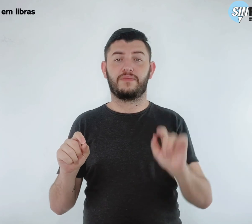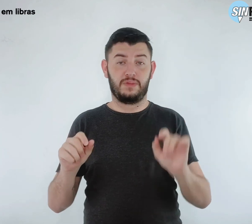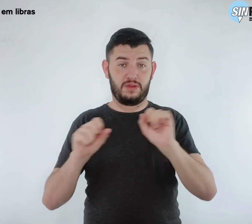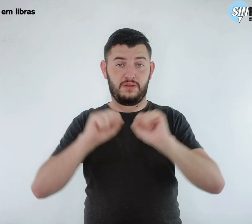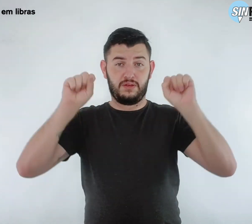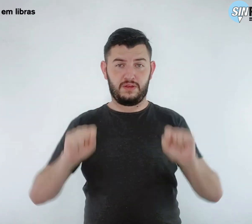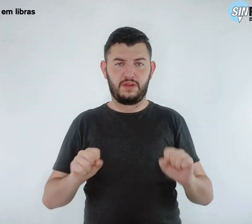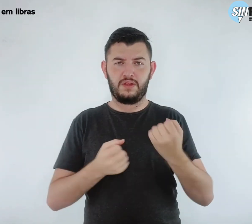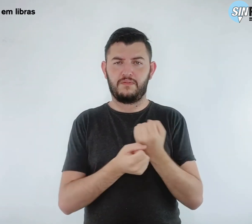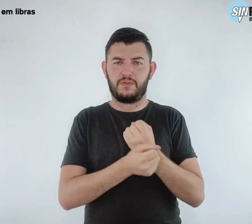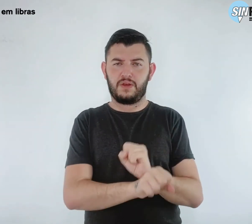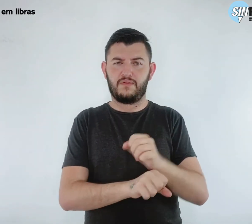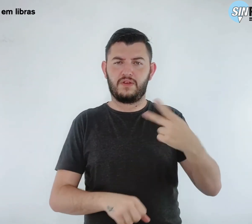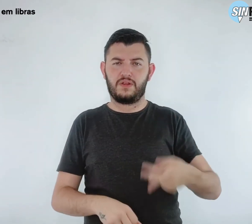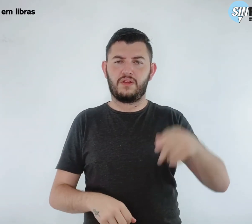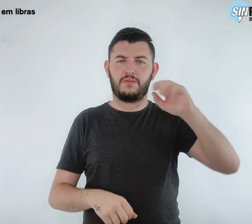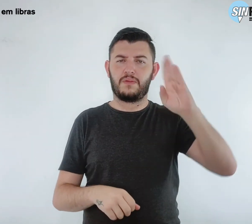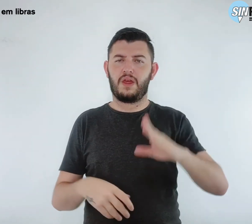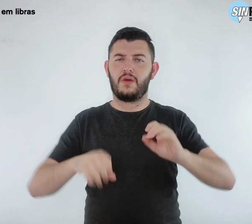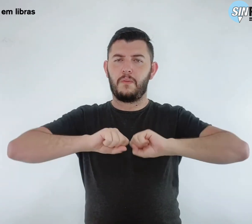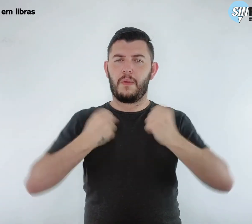sistema escravagista no Brasil.